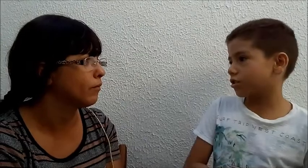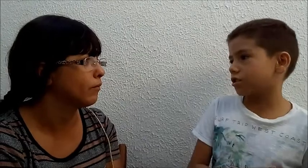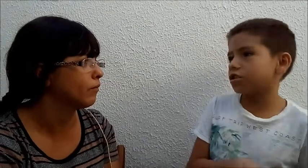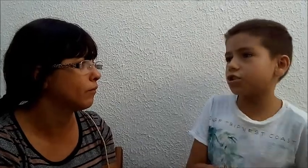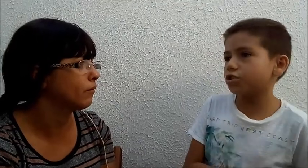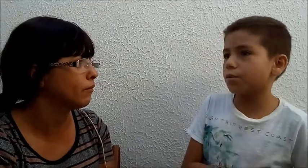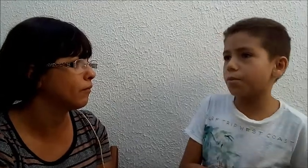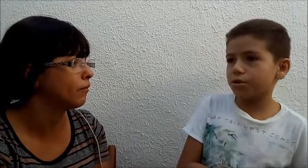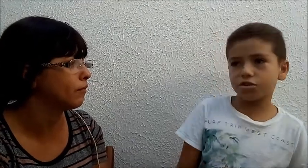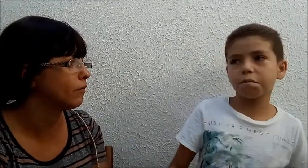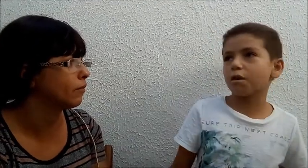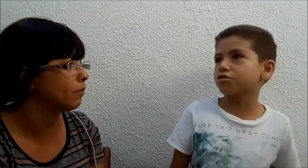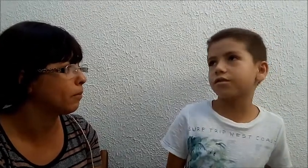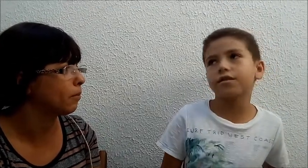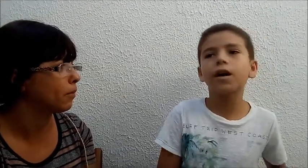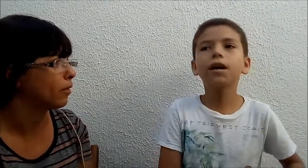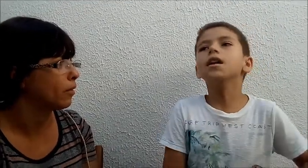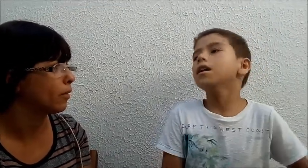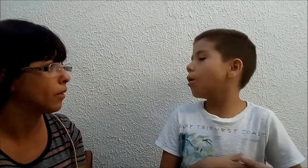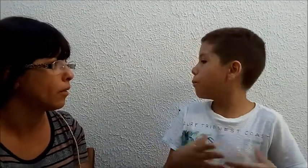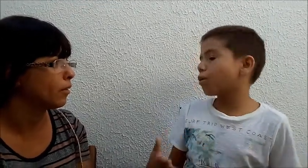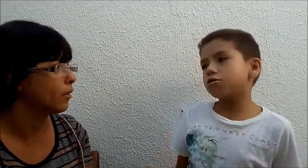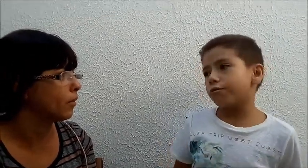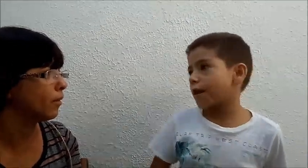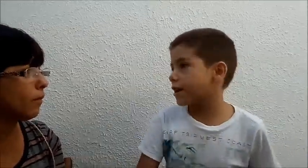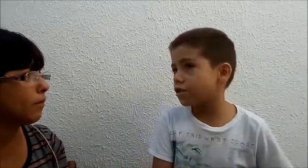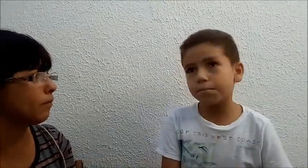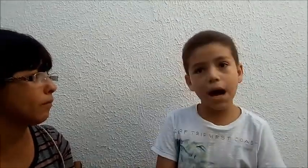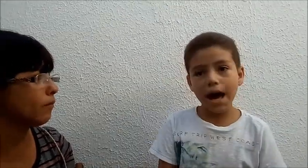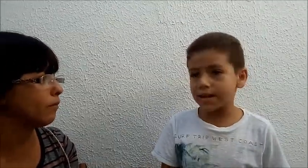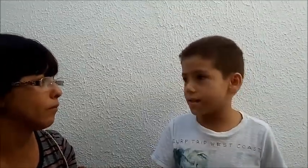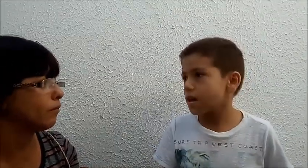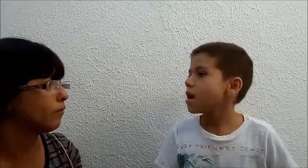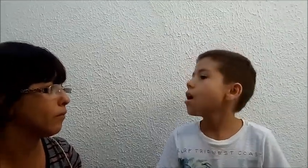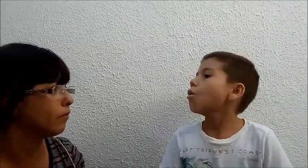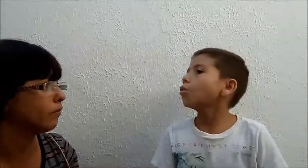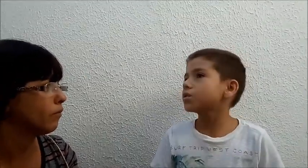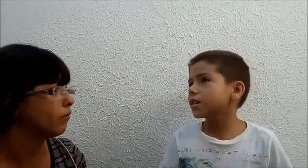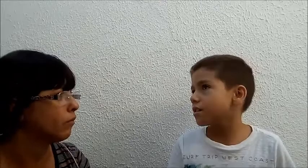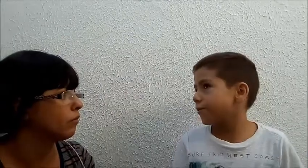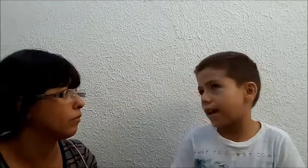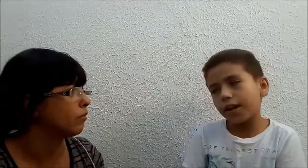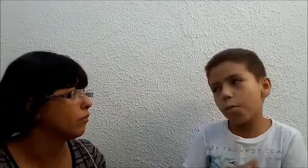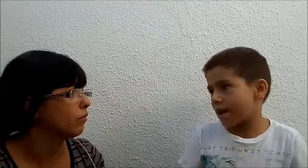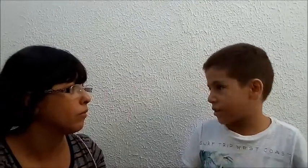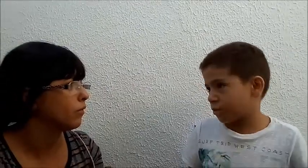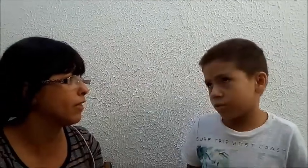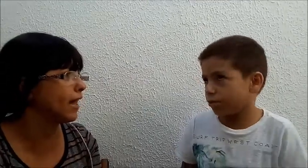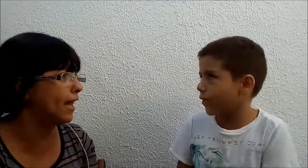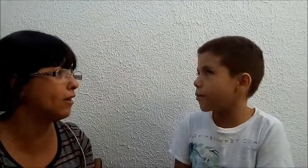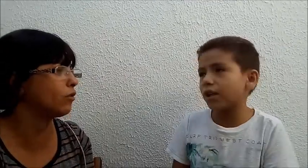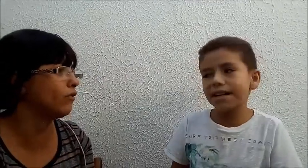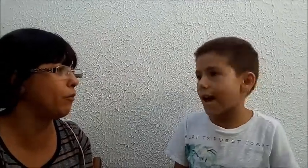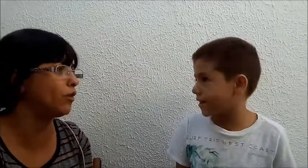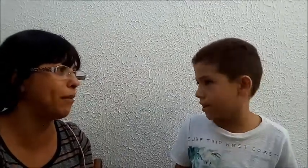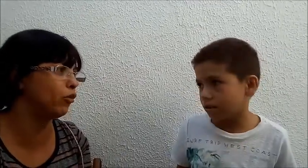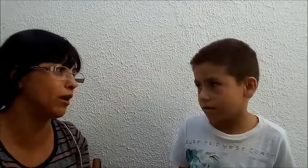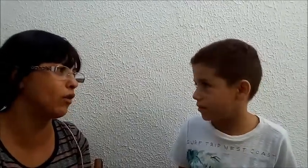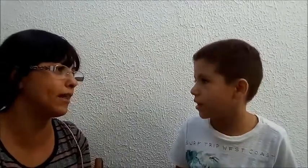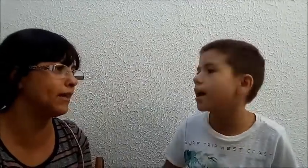distante, tipo, em São Paulo já fala um pouco diferente, mas o significado é o mesmo. Certo, vai mudar muita coisa,